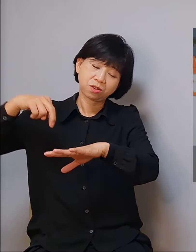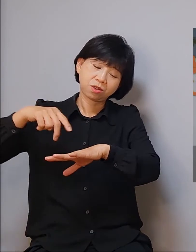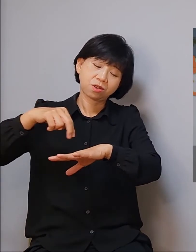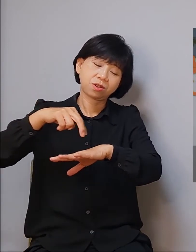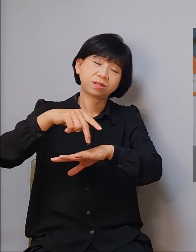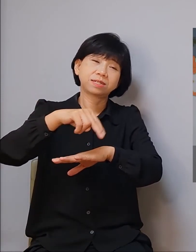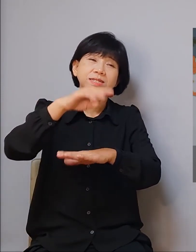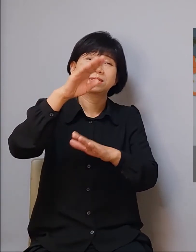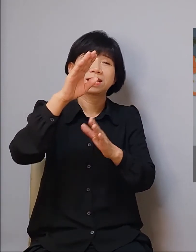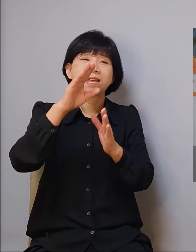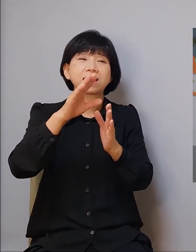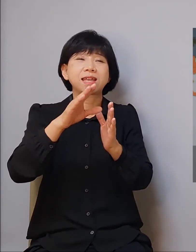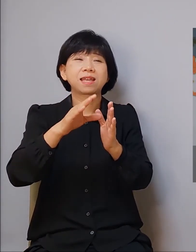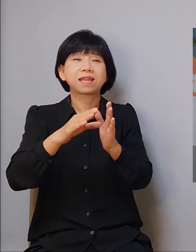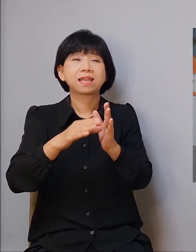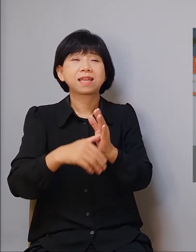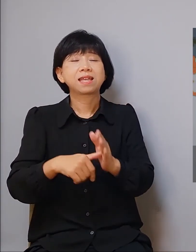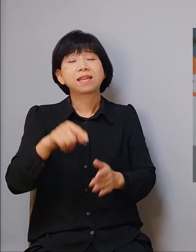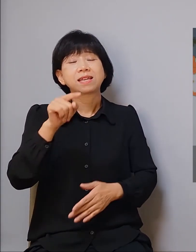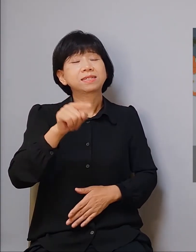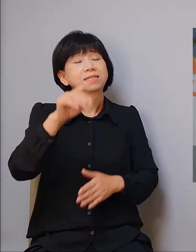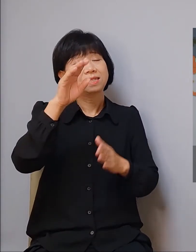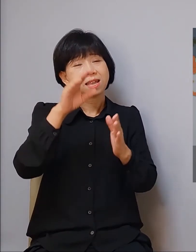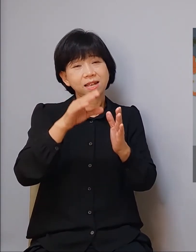빈들에서 걸을 때,